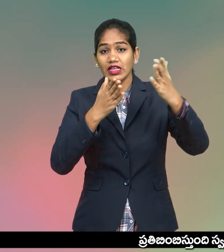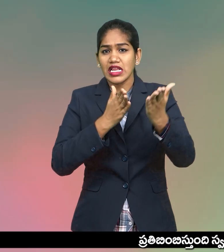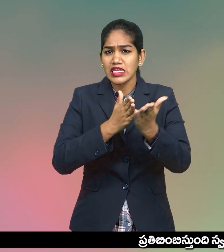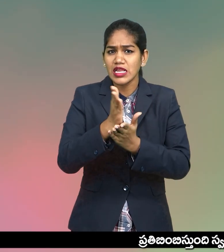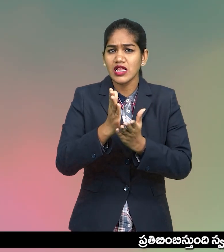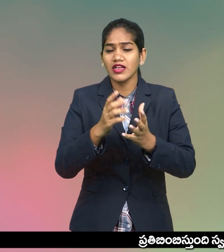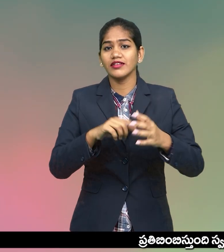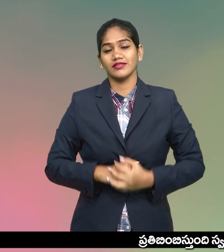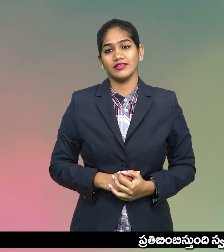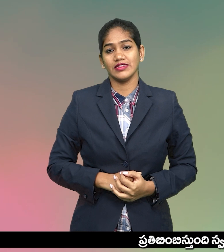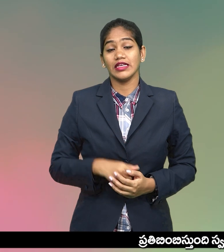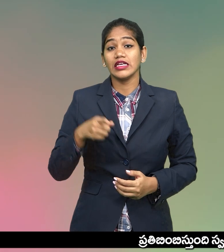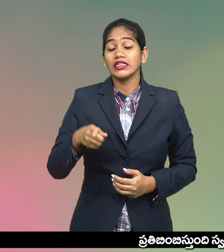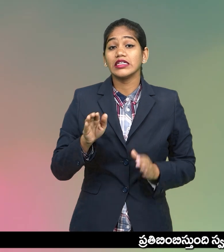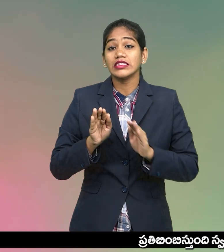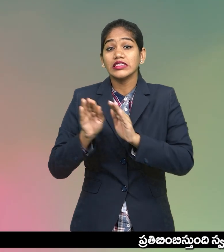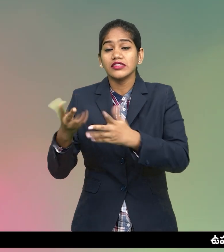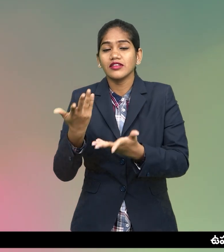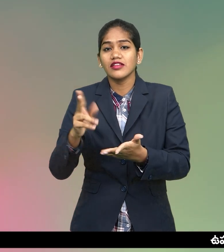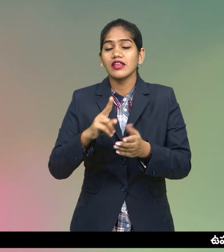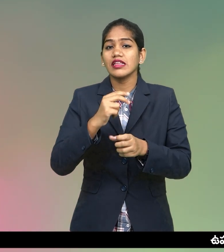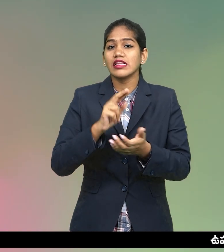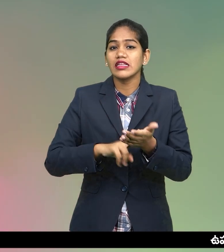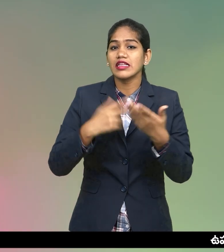ప్రతిబింబిస్తుంది, స్వభావం మీద ఆధారపడి ఉంటుంది. ఉపరితలం యొక్క